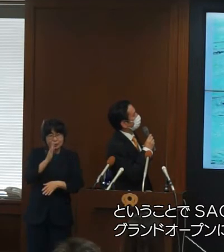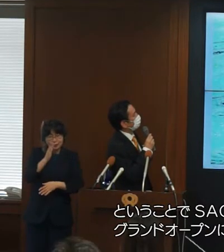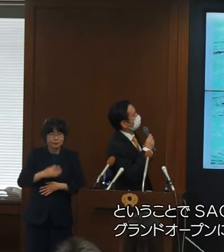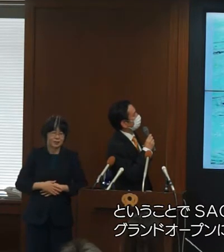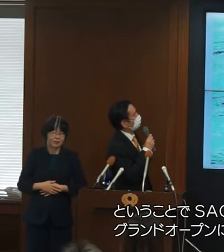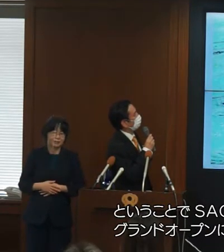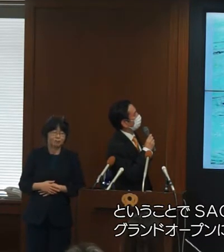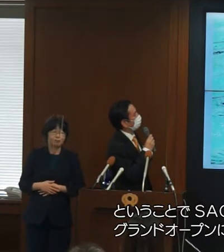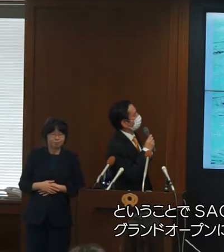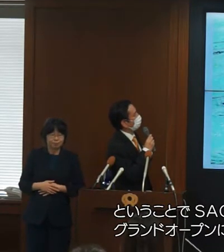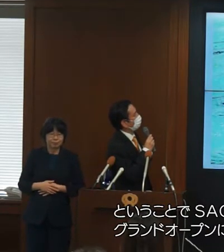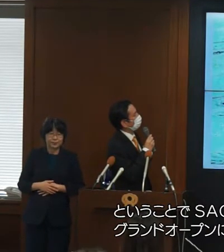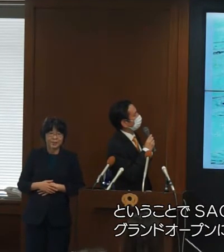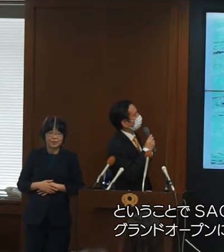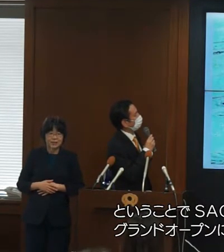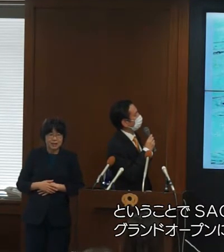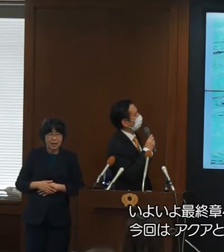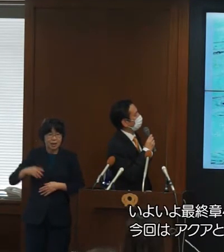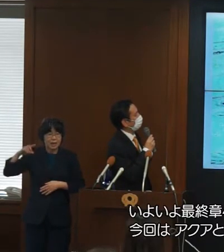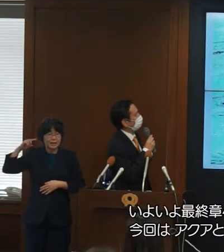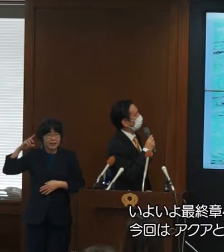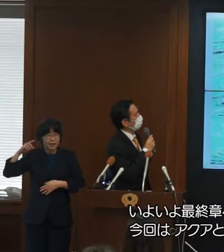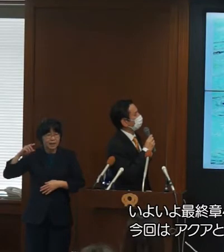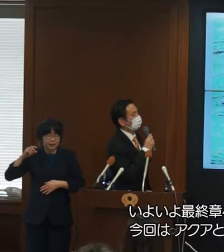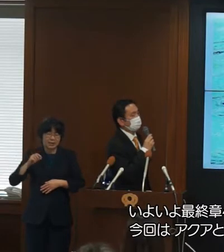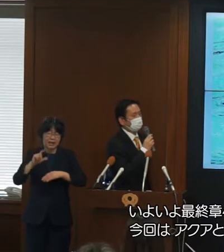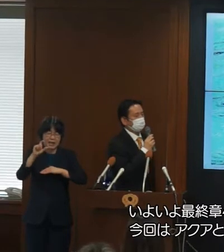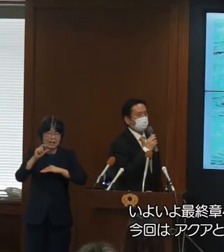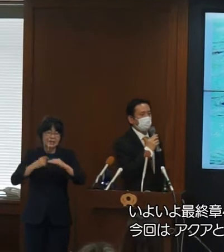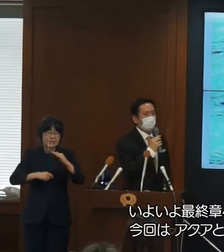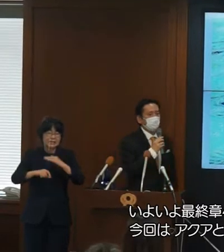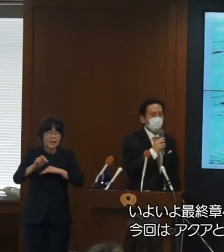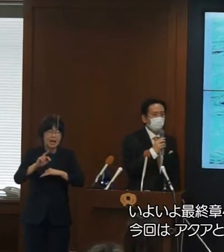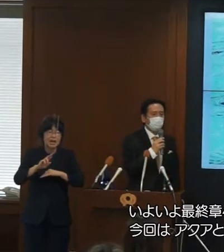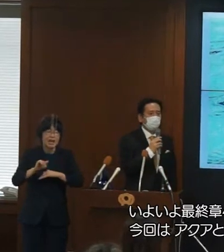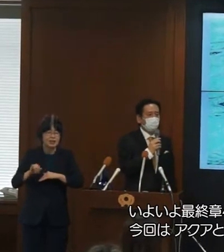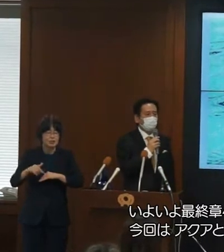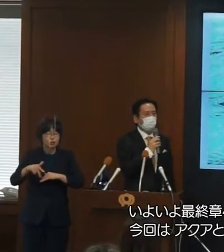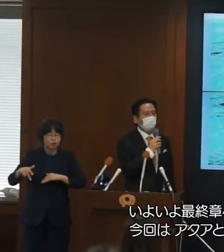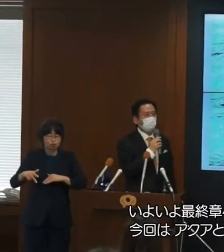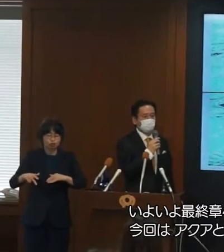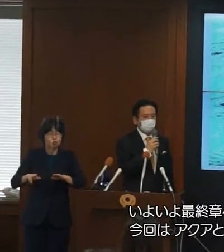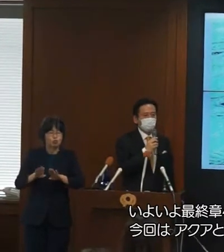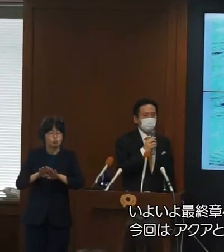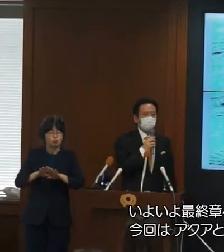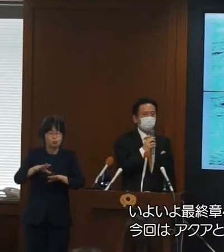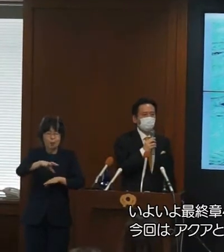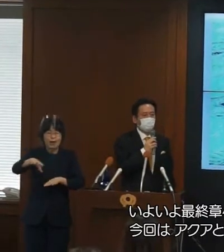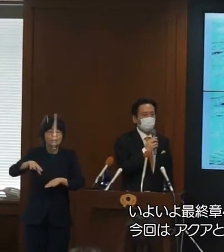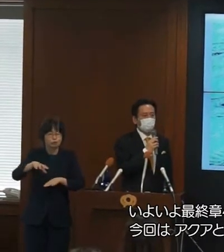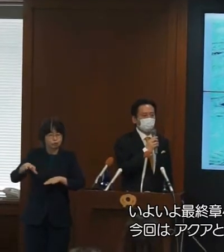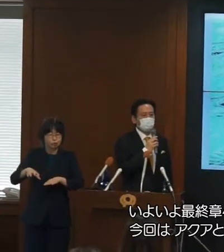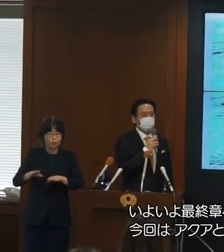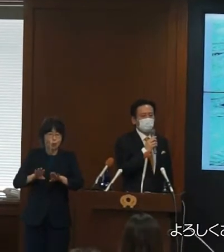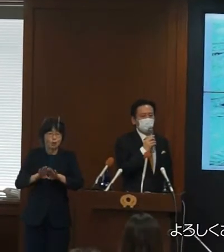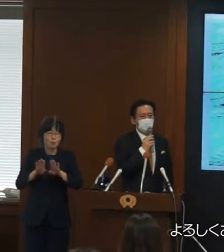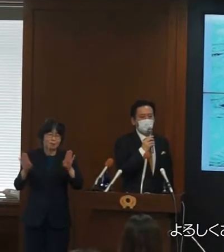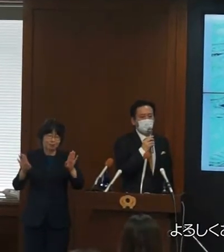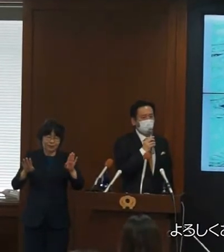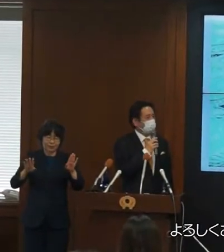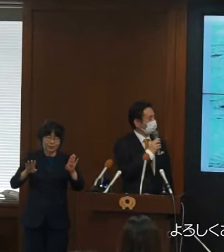サガサンライズパークのグランドオープンに向けていよいよ最終章へということで、今回はアクアということであります